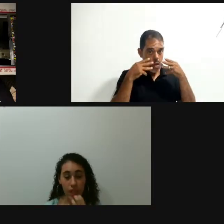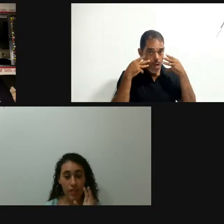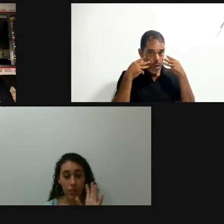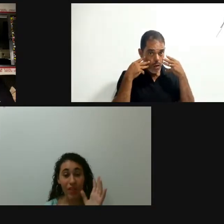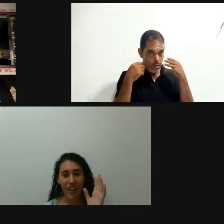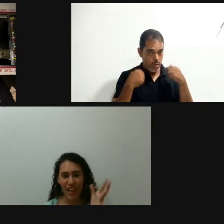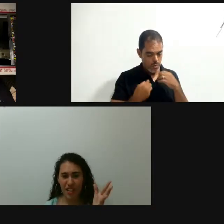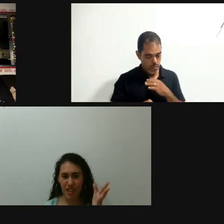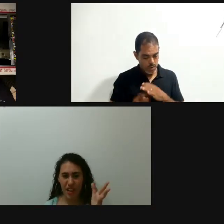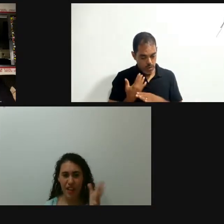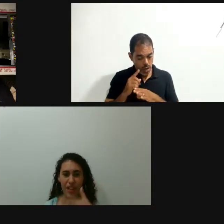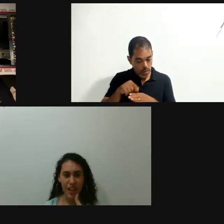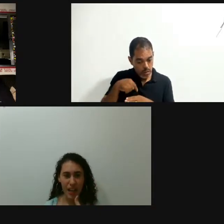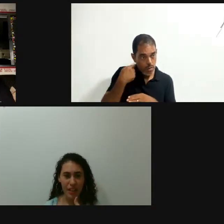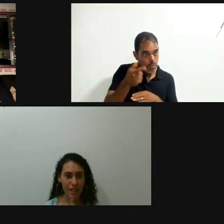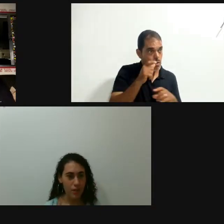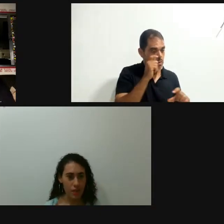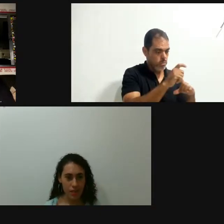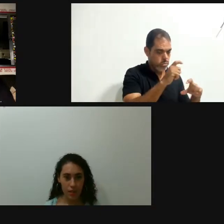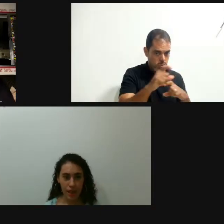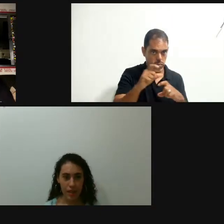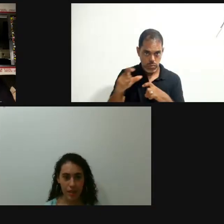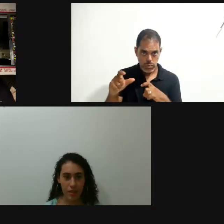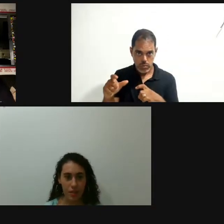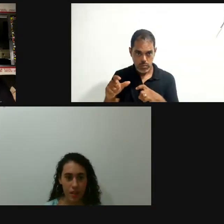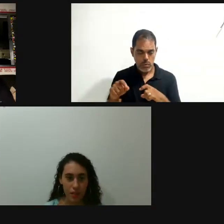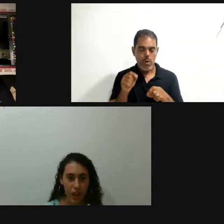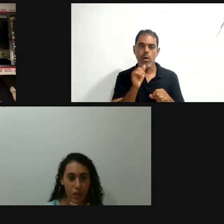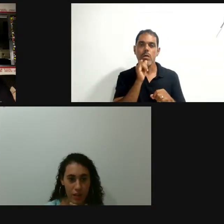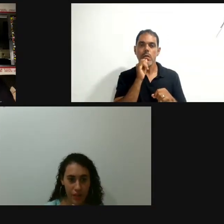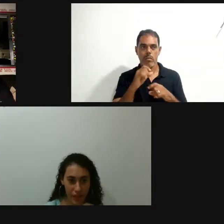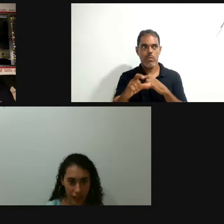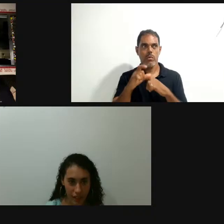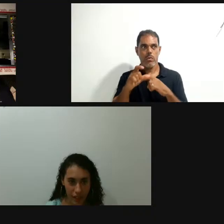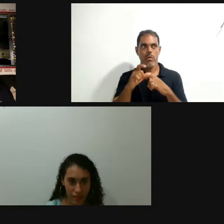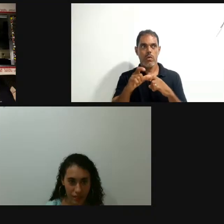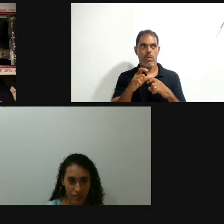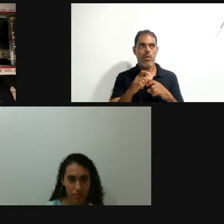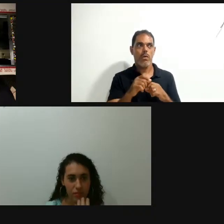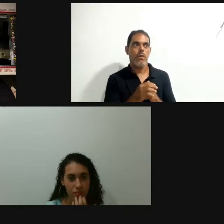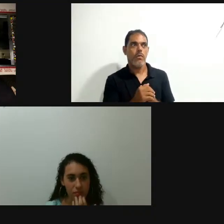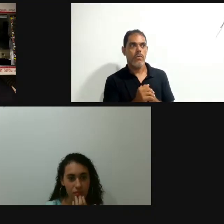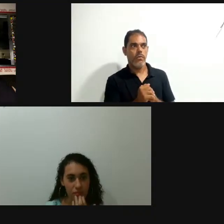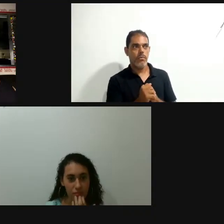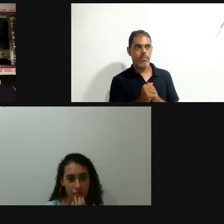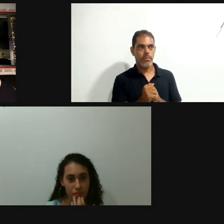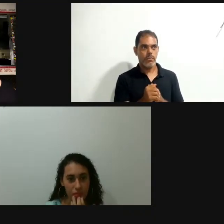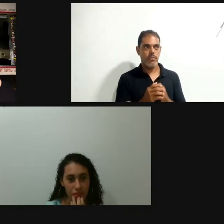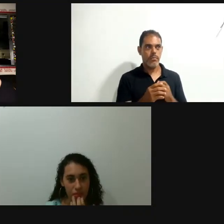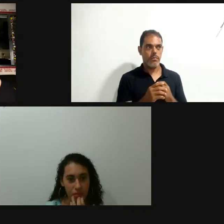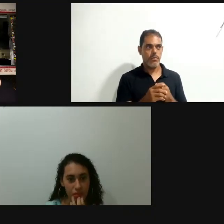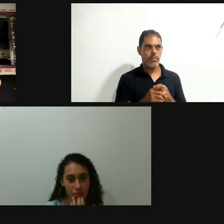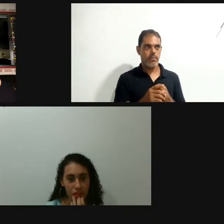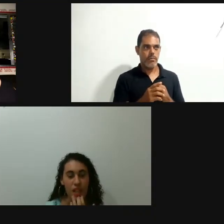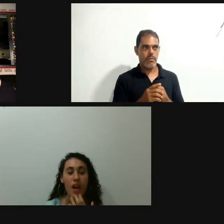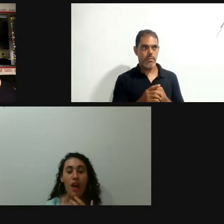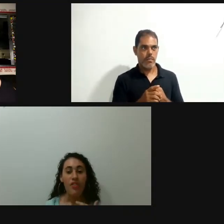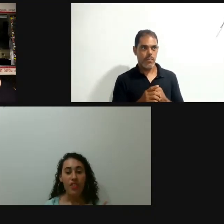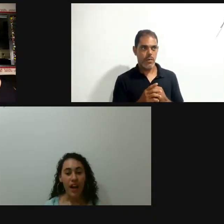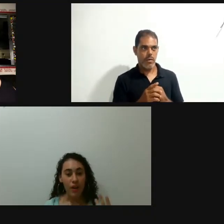um deles foi Violet Evergarden, não sei se conhece. Violet Evergarden. Repete o nome, por